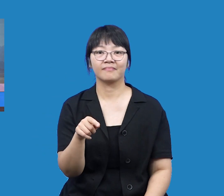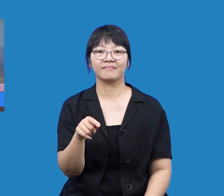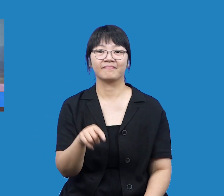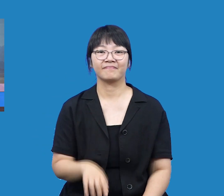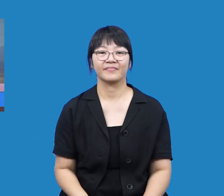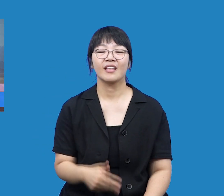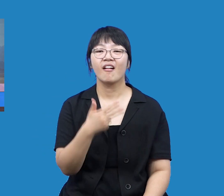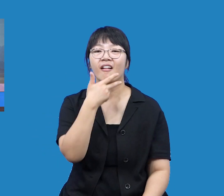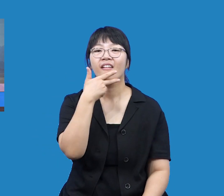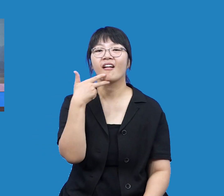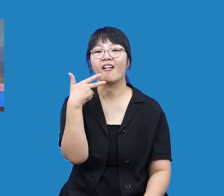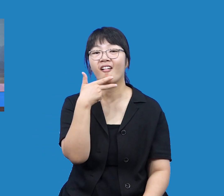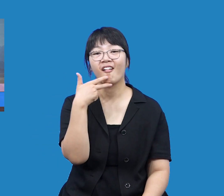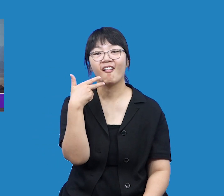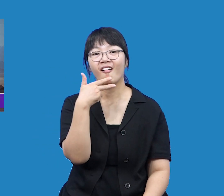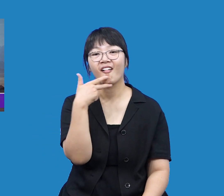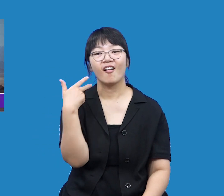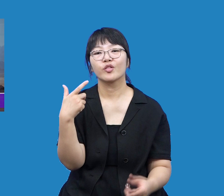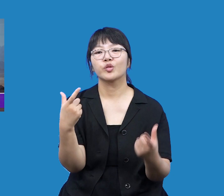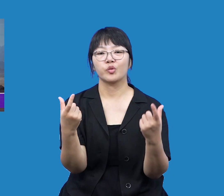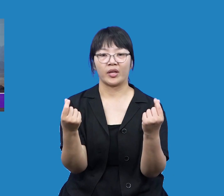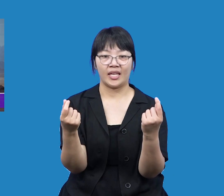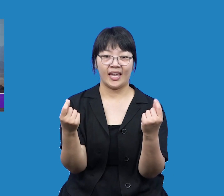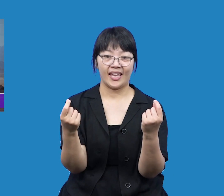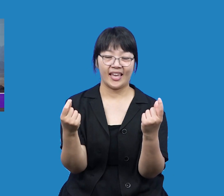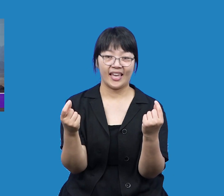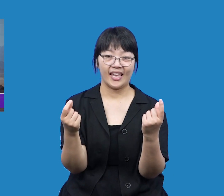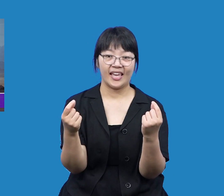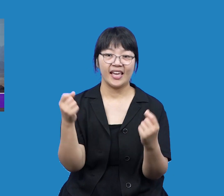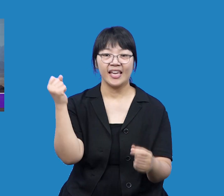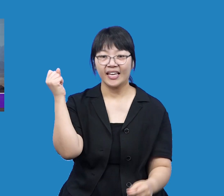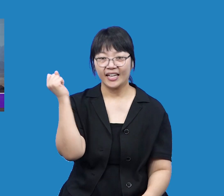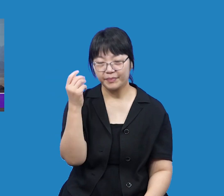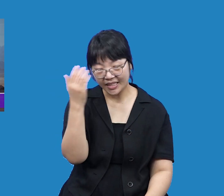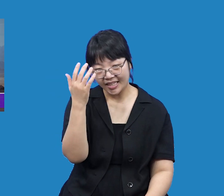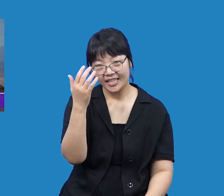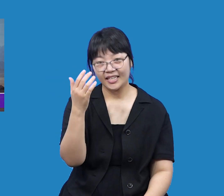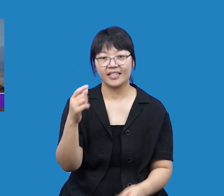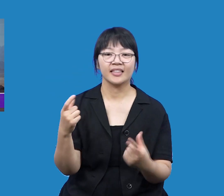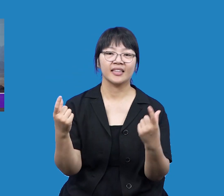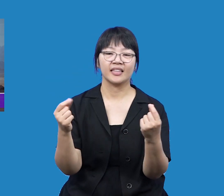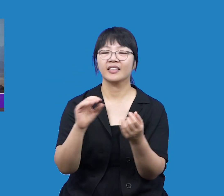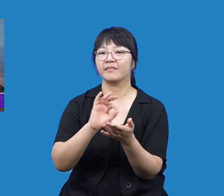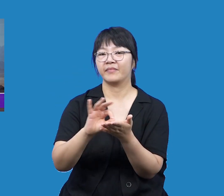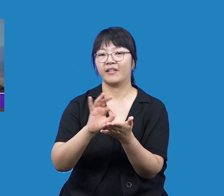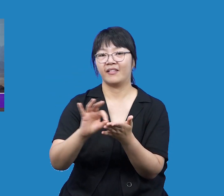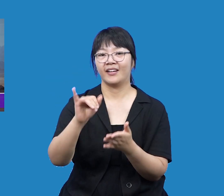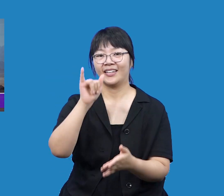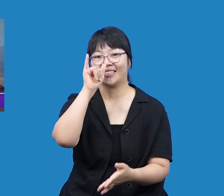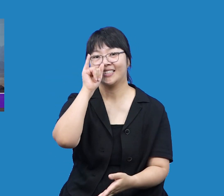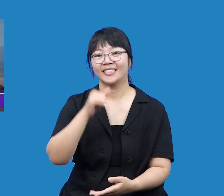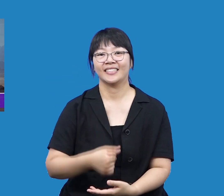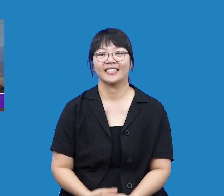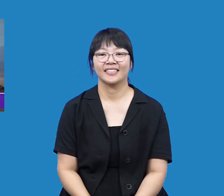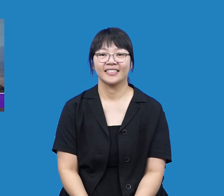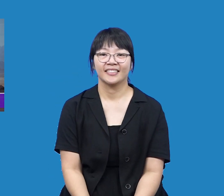영어 성경에 보시면 이 단어를 suddenly 혹은 at once 이런 단어로 번역하고